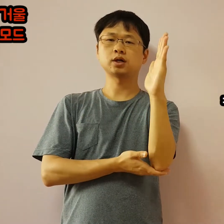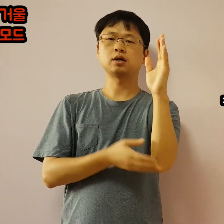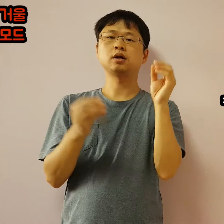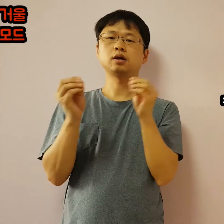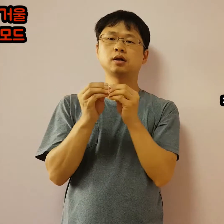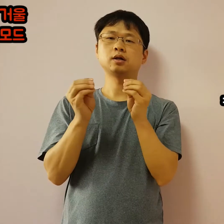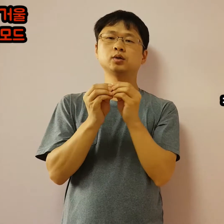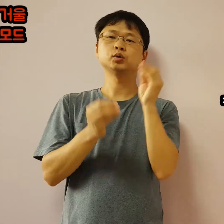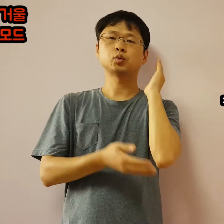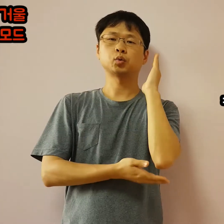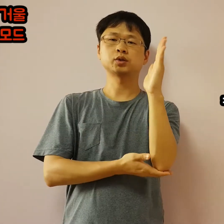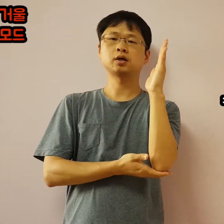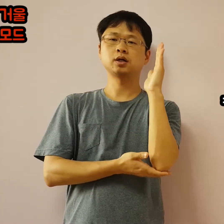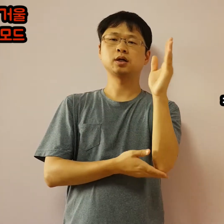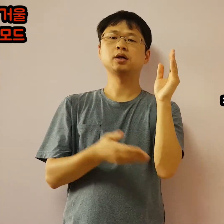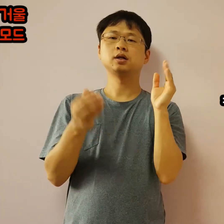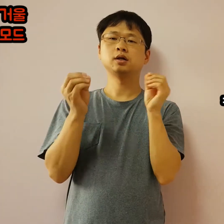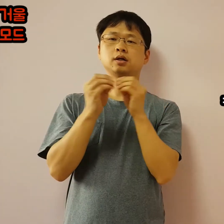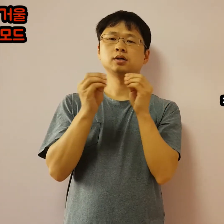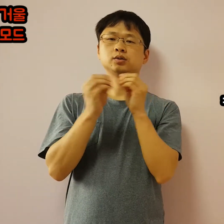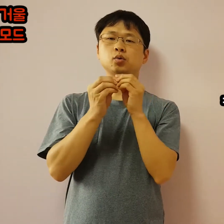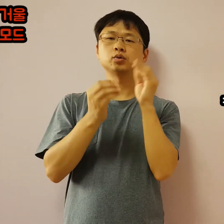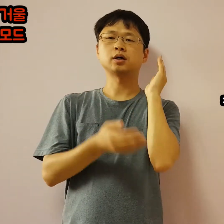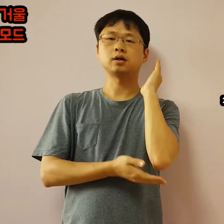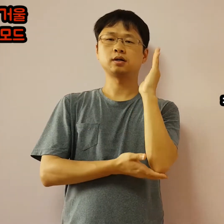소설, 소설, 소설,